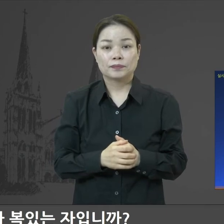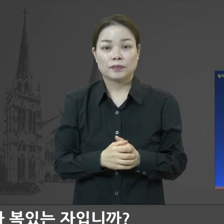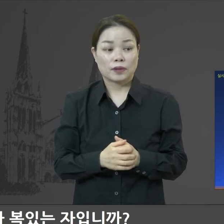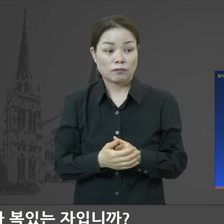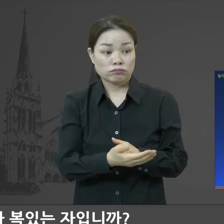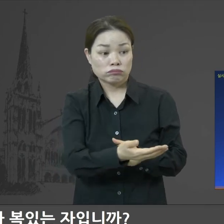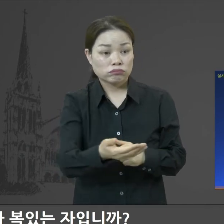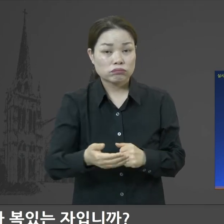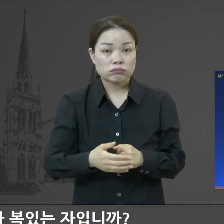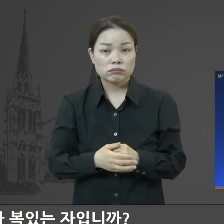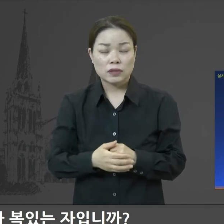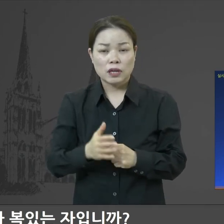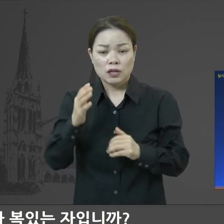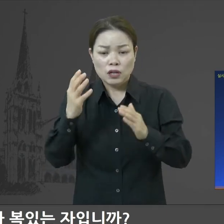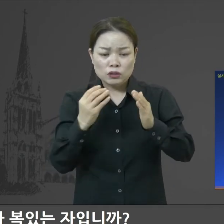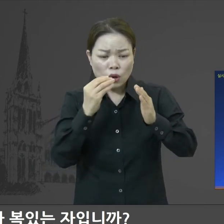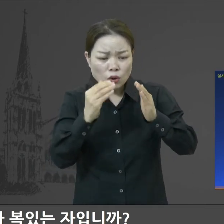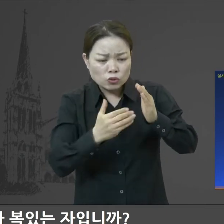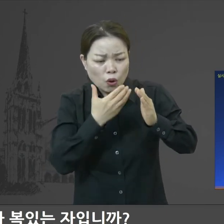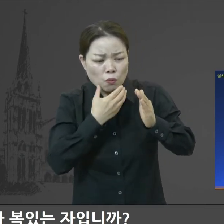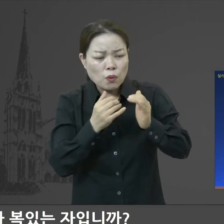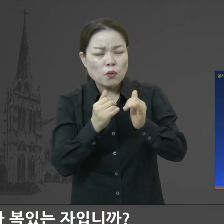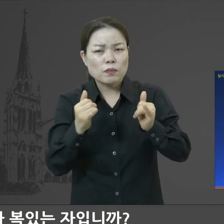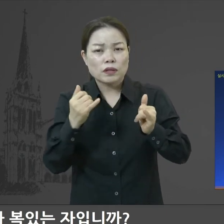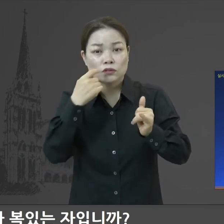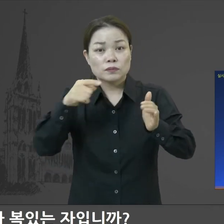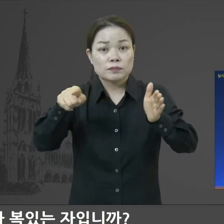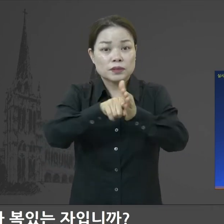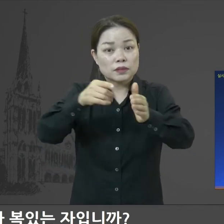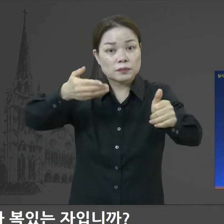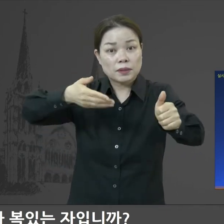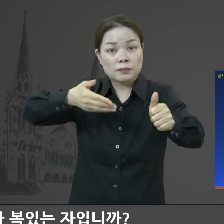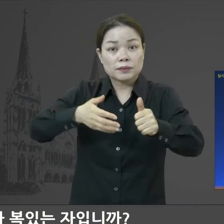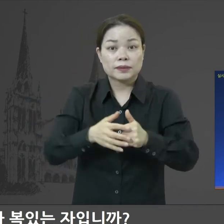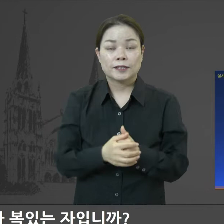그러니 여러분, 성도는 복 받은 자인 줄 믿습니다.